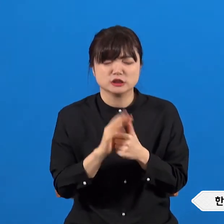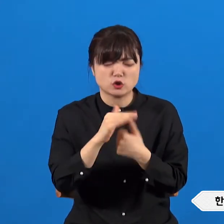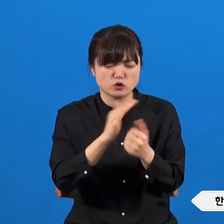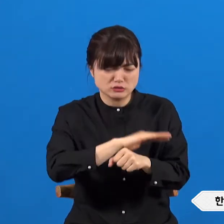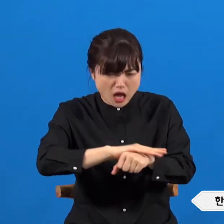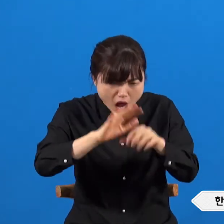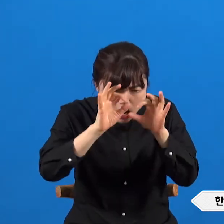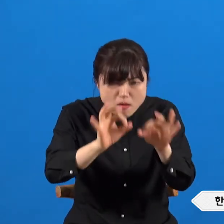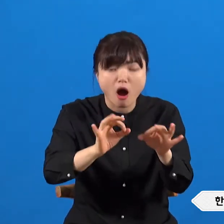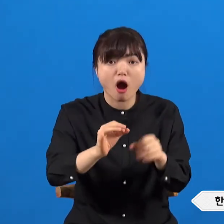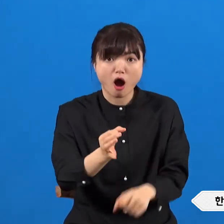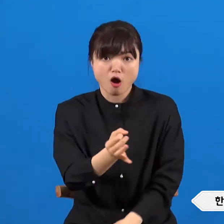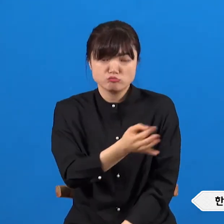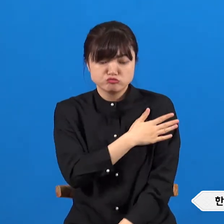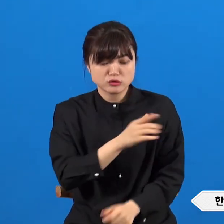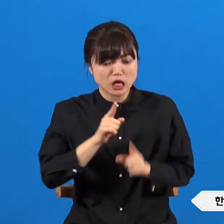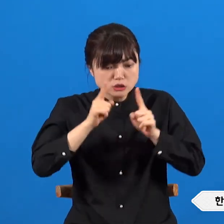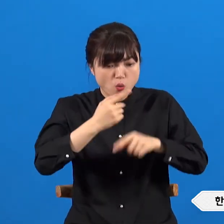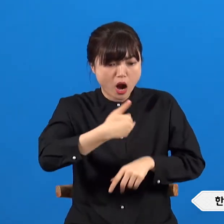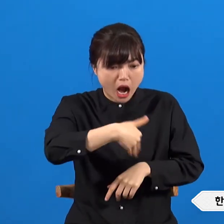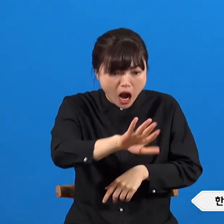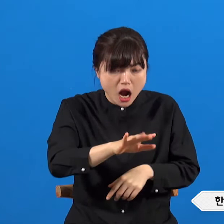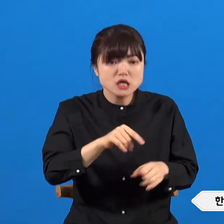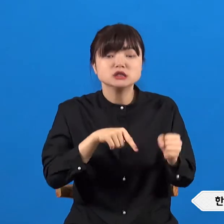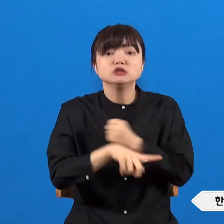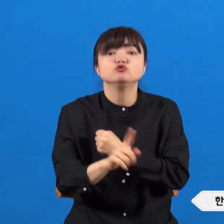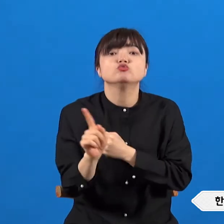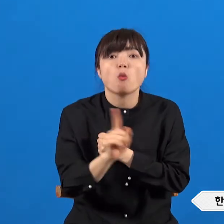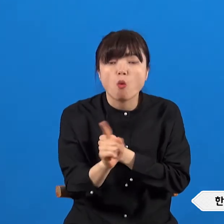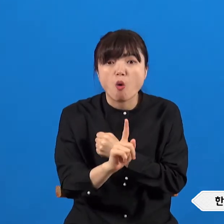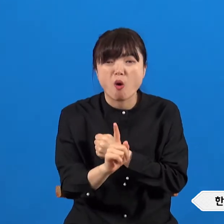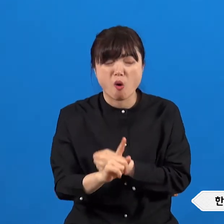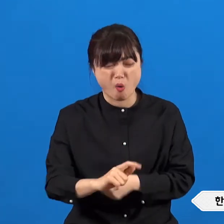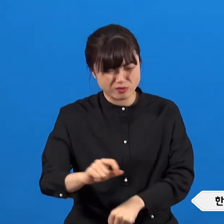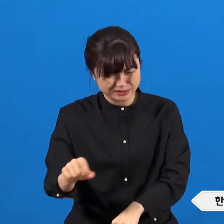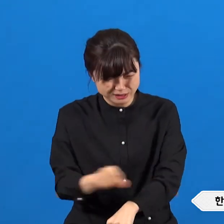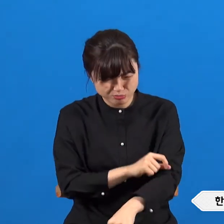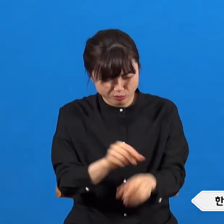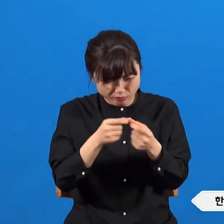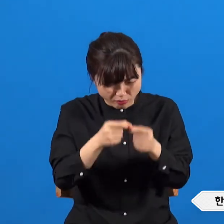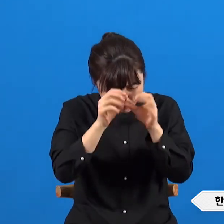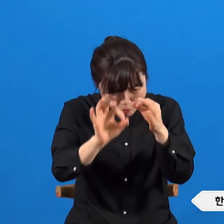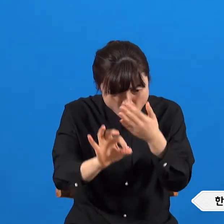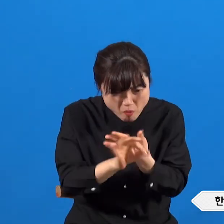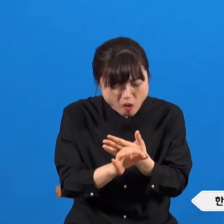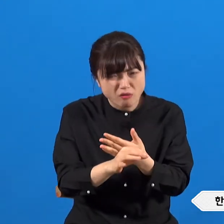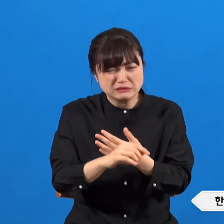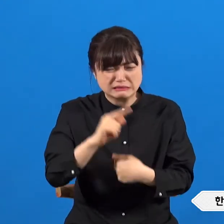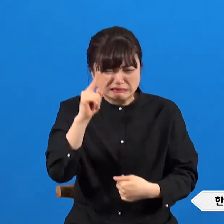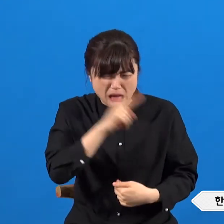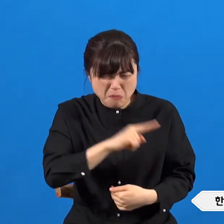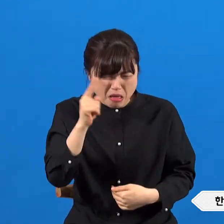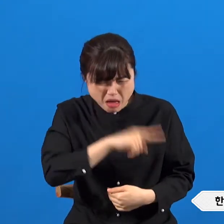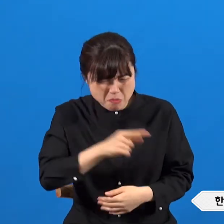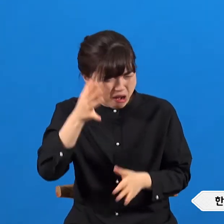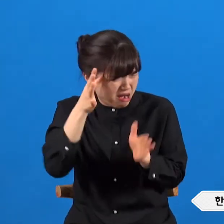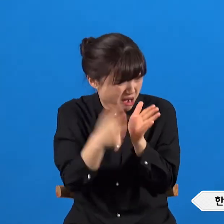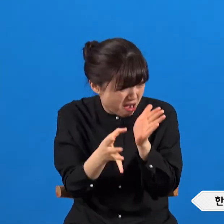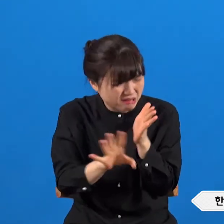그 부자가 지옥에 떨어진 것이 딱히 무슨 나쁜 짓을 해서 지옥에 떨어진 것이